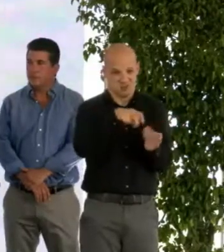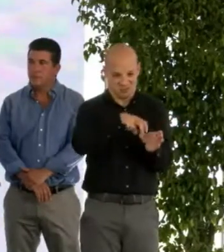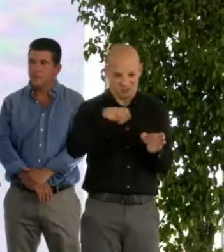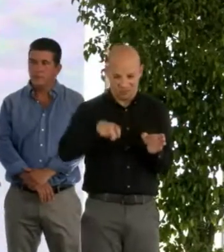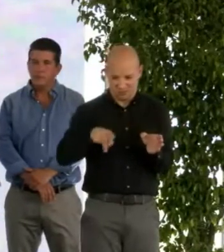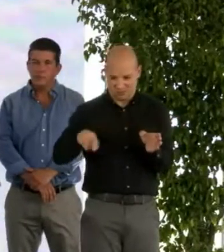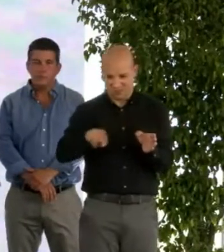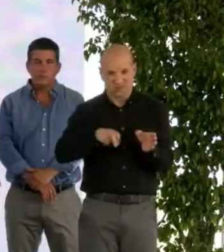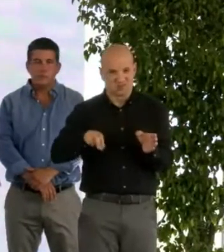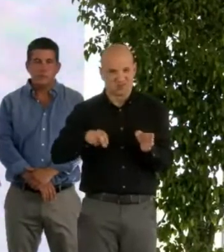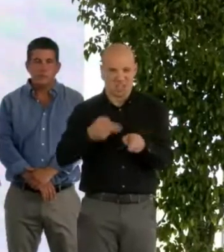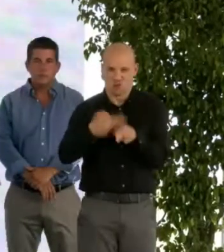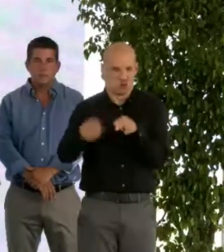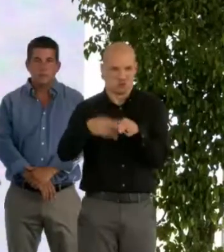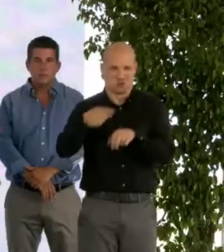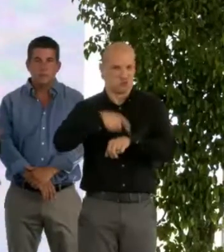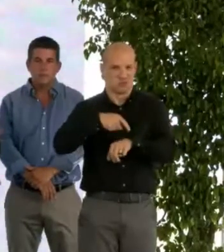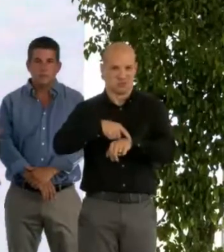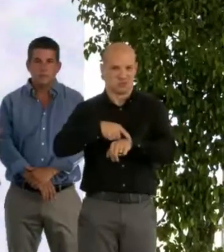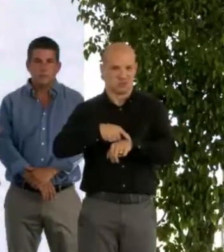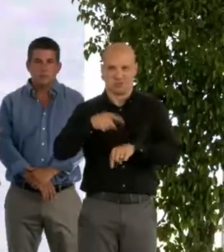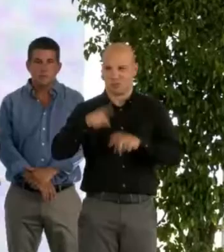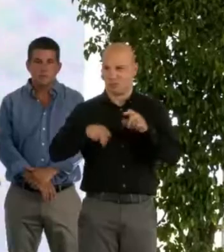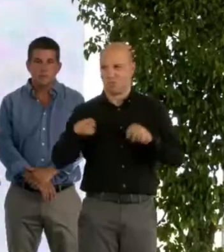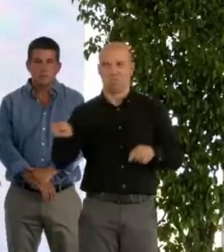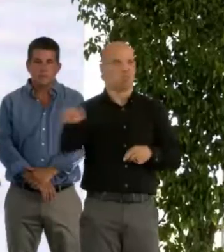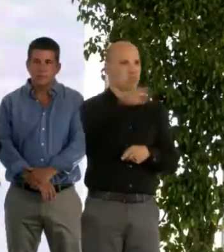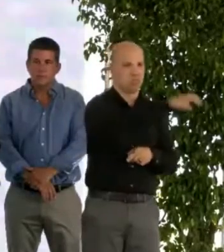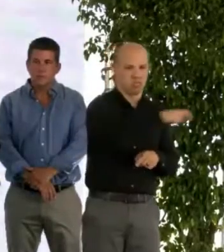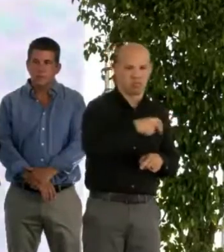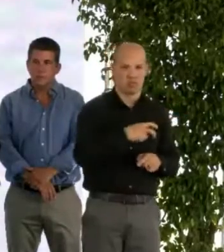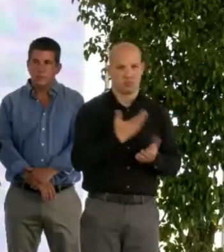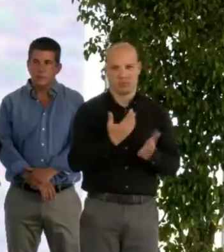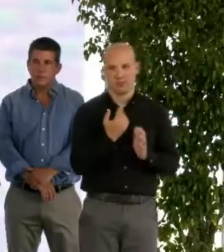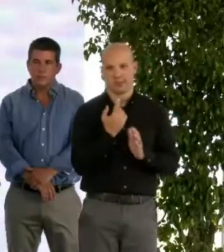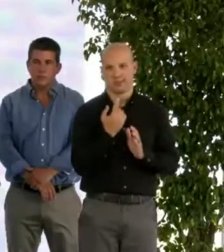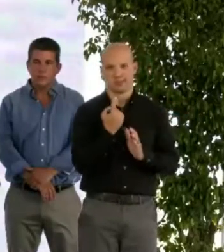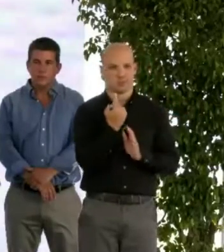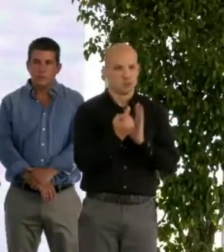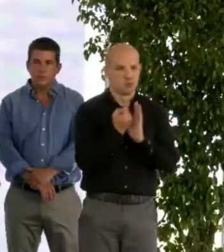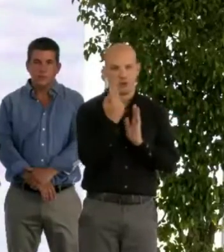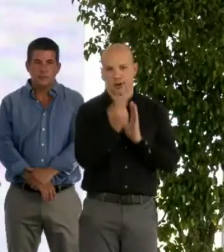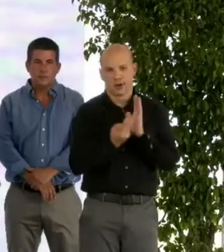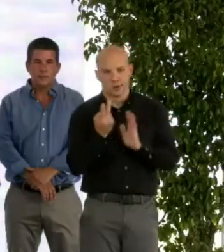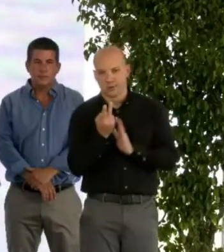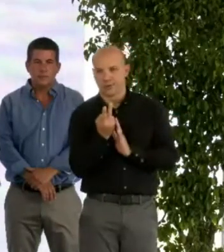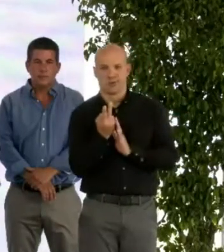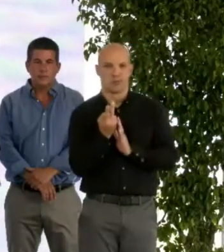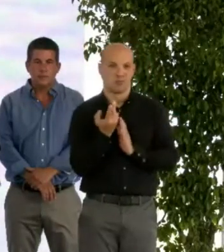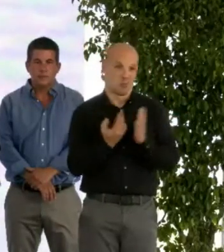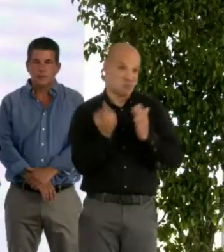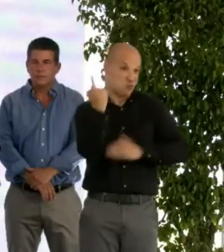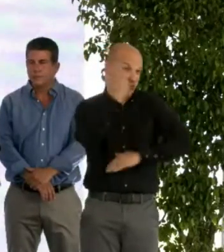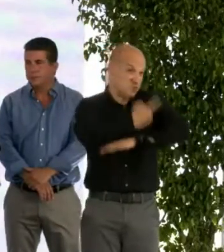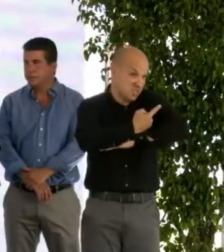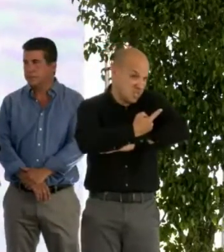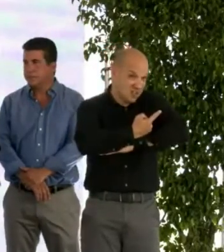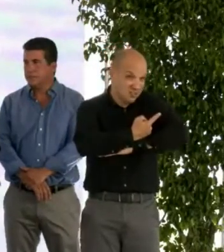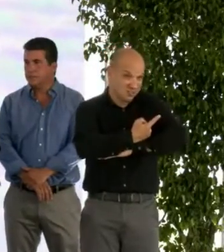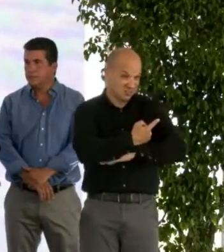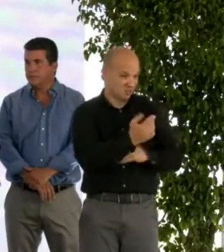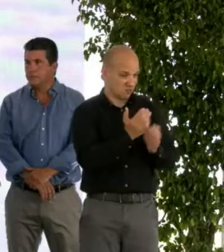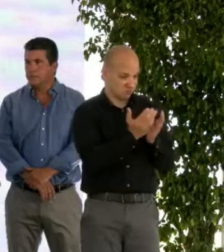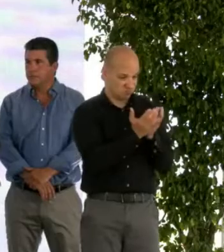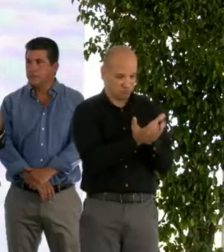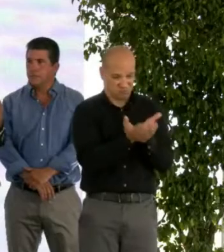su estadía es muy breve, pueden ser horas. En ocasiones puede ser un día antes o después de la travesía en el